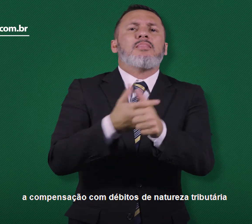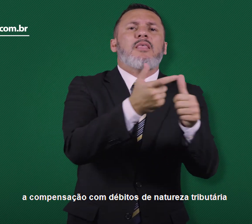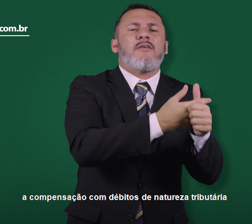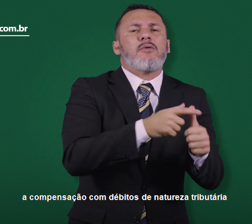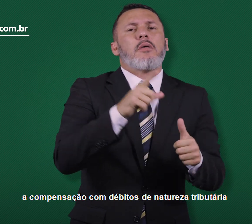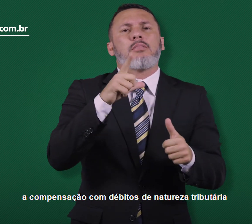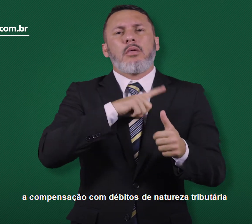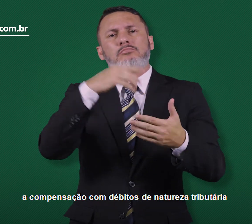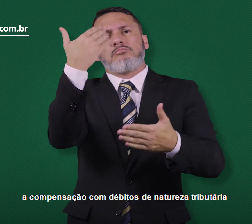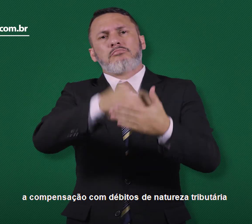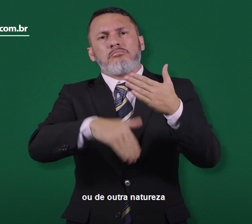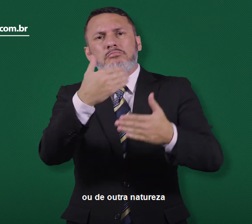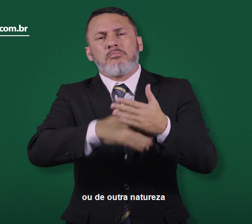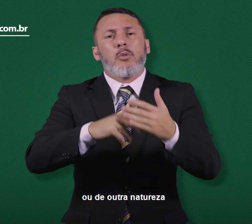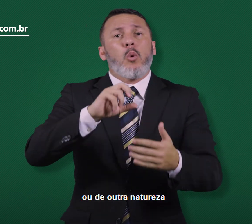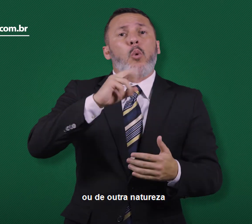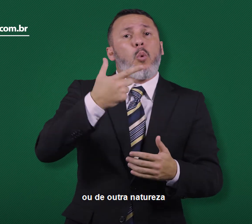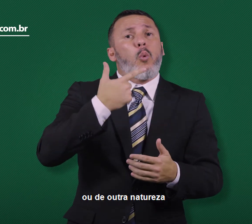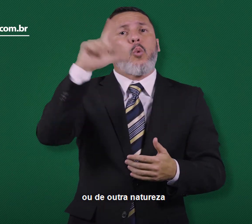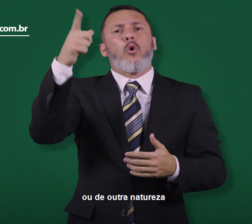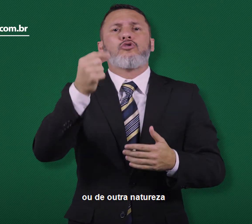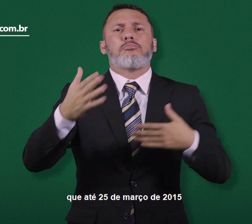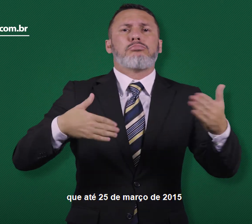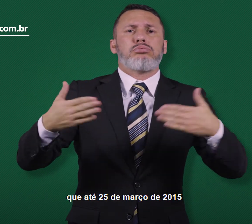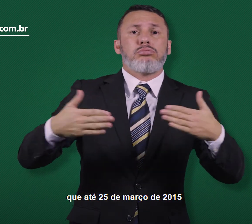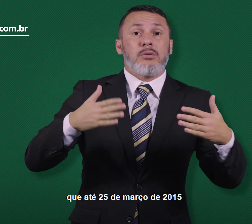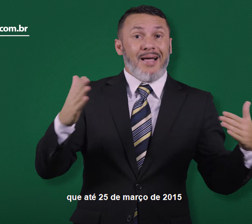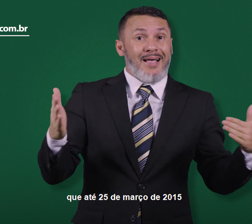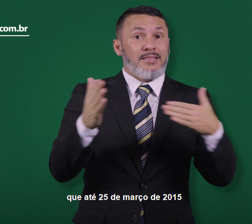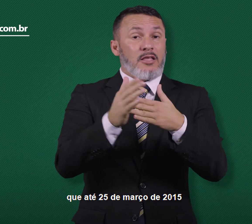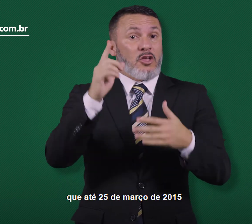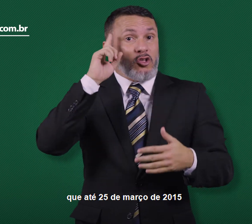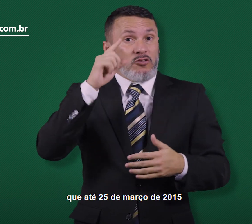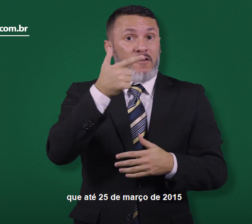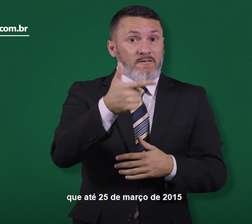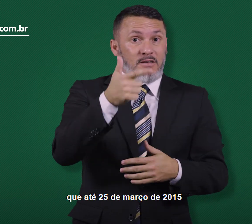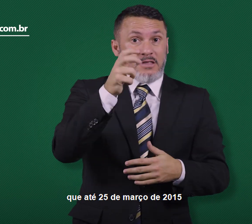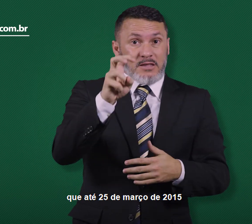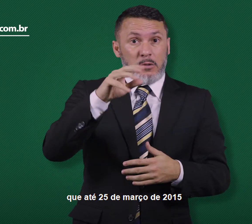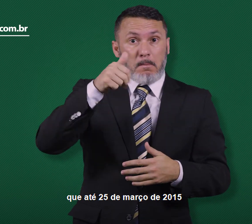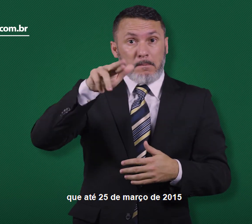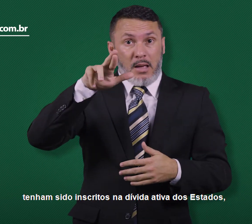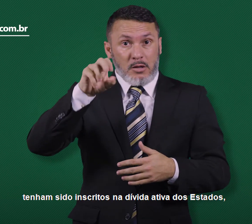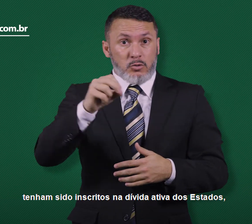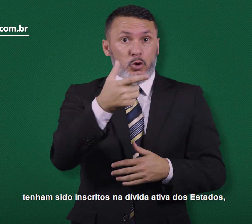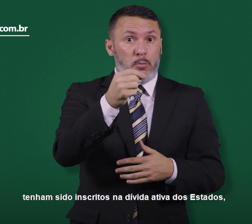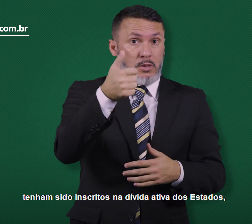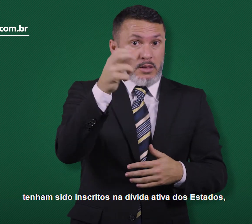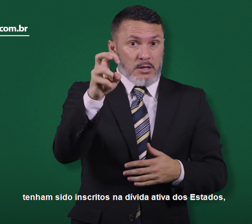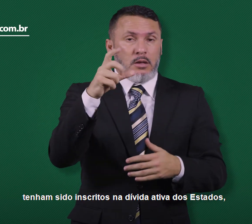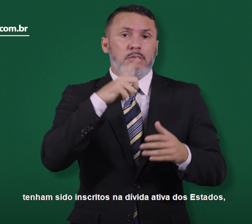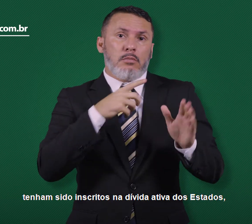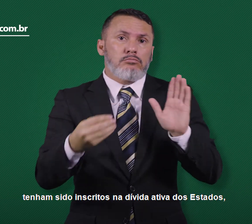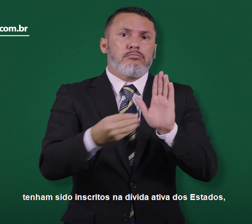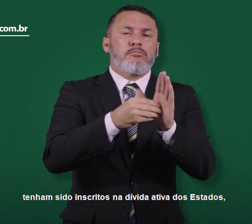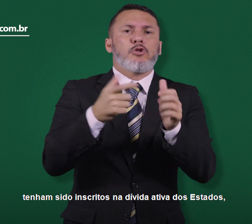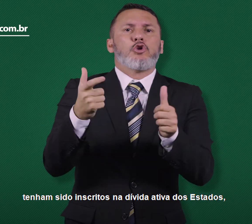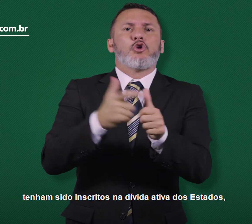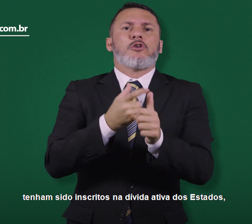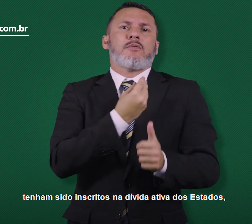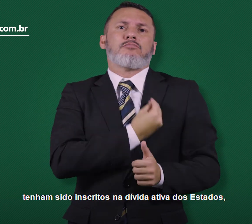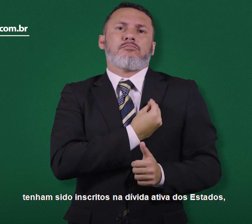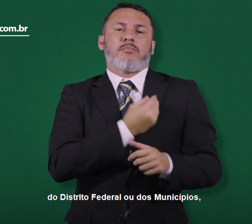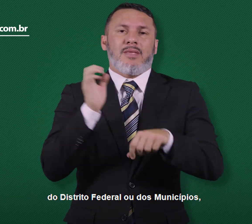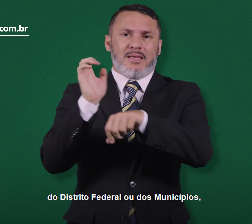débitos de natureza tributária ou de outra natureza, que até 25 de março de 2015 tenham sido inscritos na dívida ativa